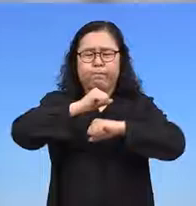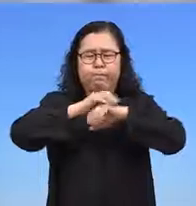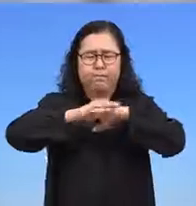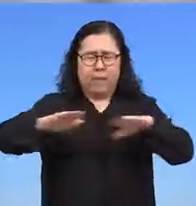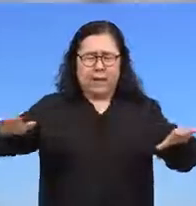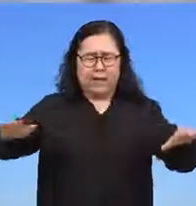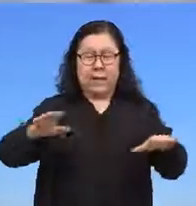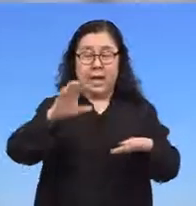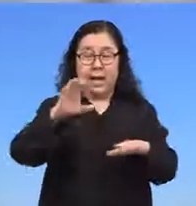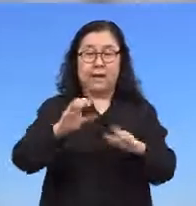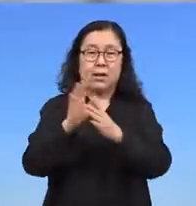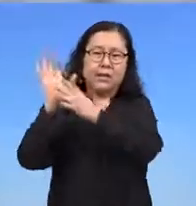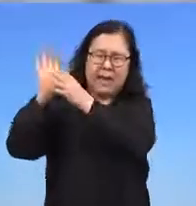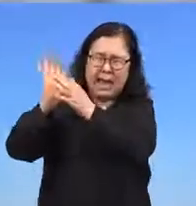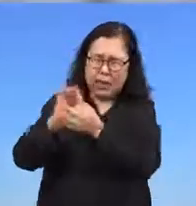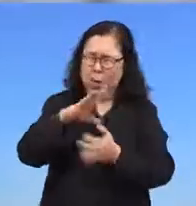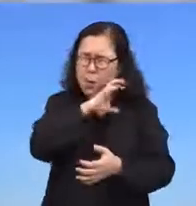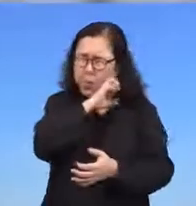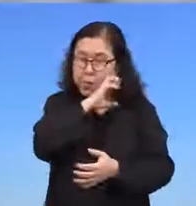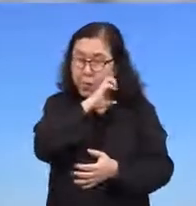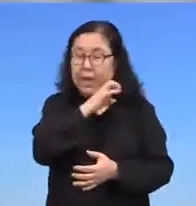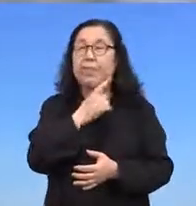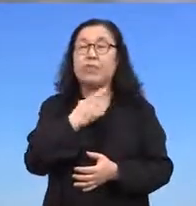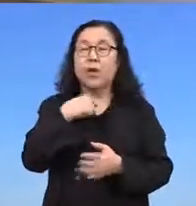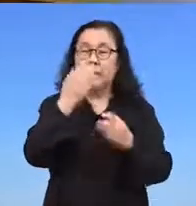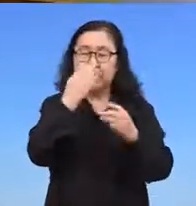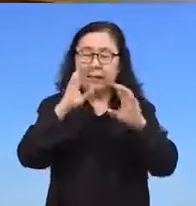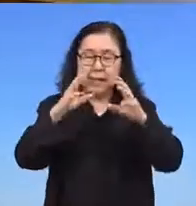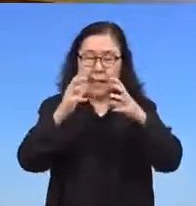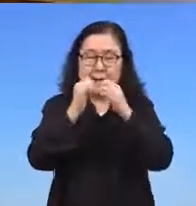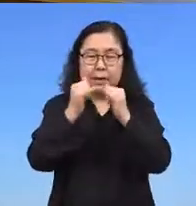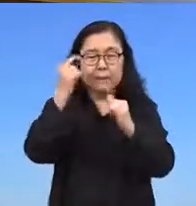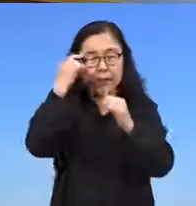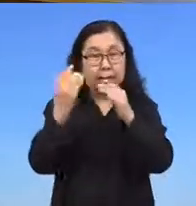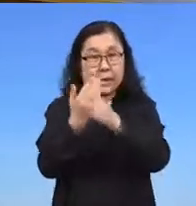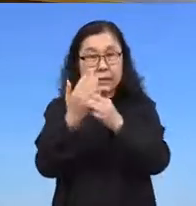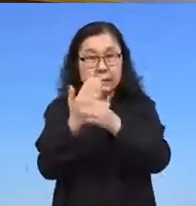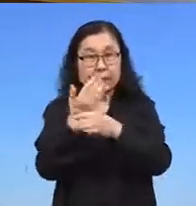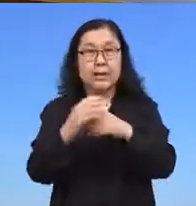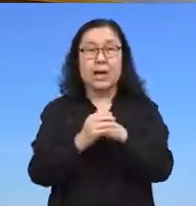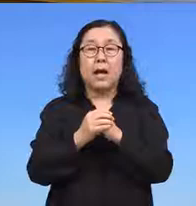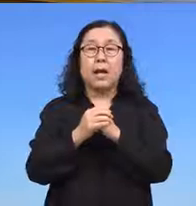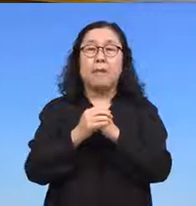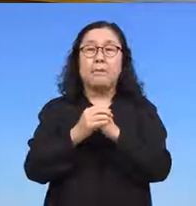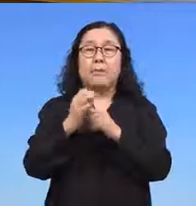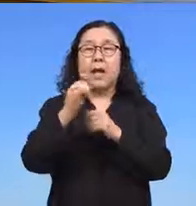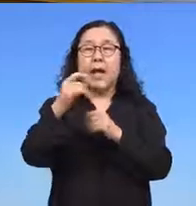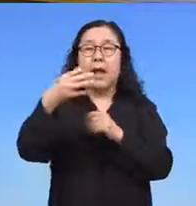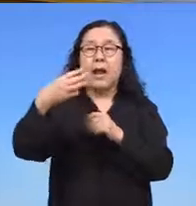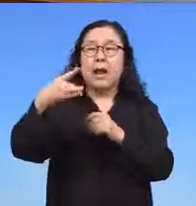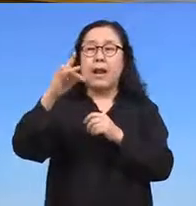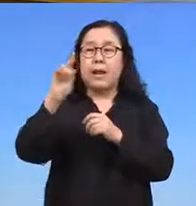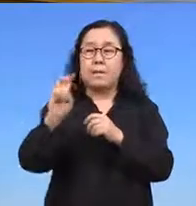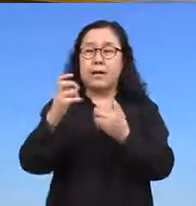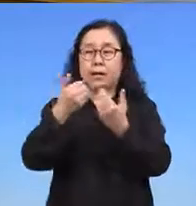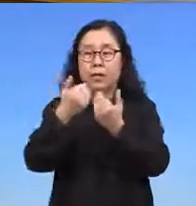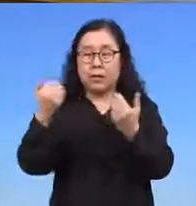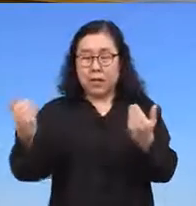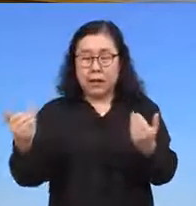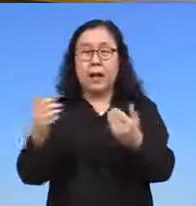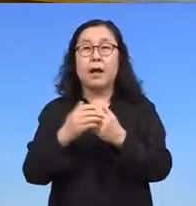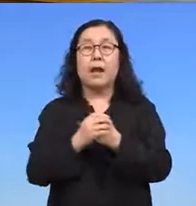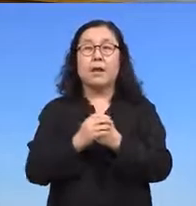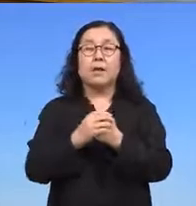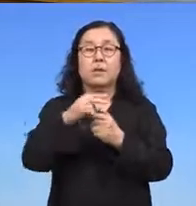백성들 생각이 났습니다. 출애굽기 16장 1절 2절입니다. 이스라엘 자손의 온 회중이 엘림에서 떠나